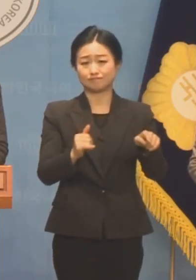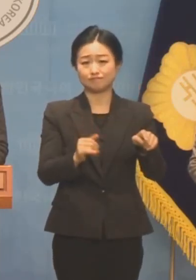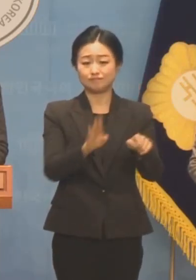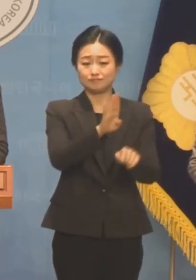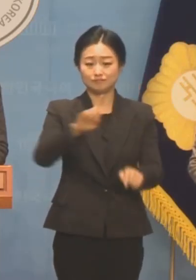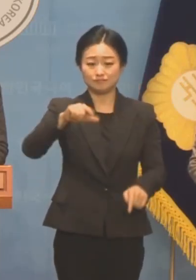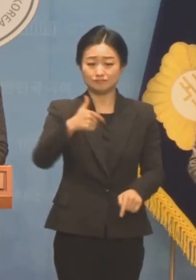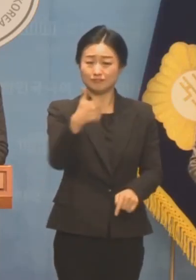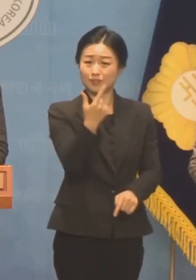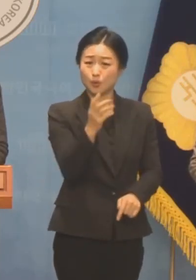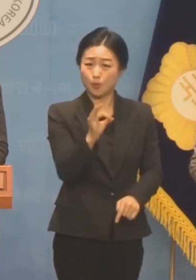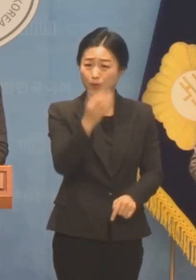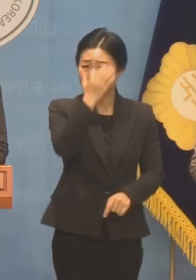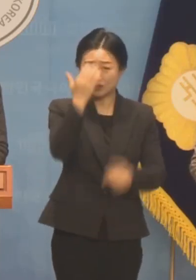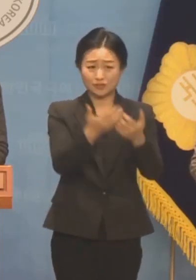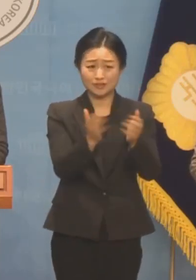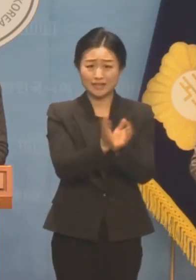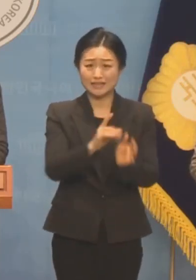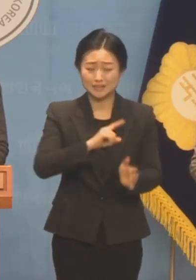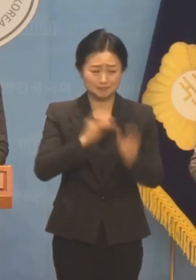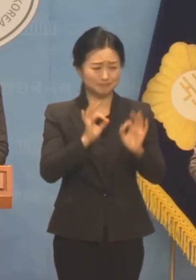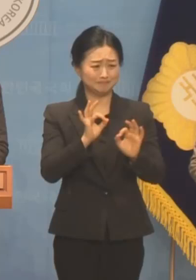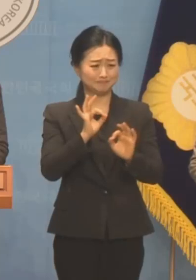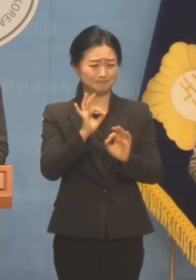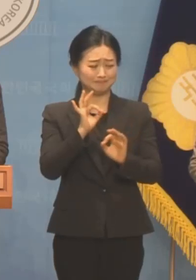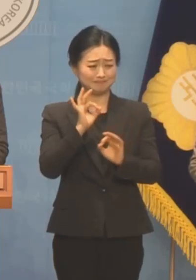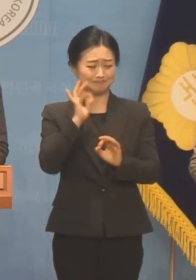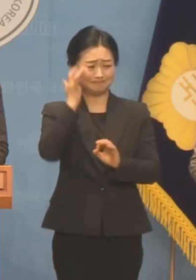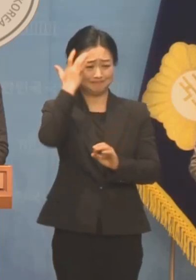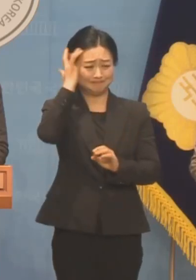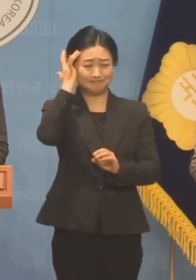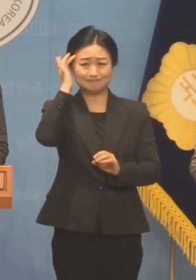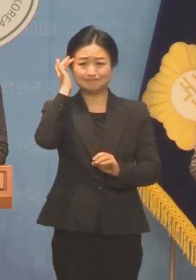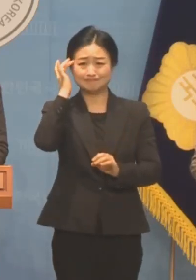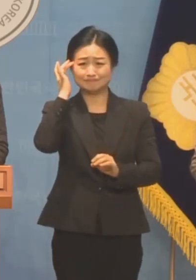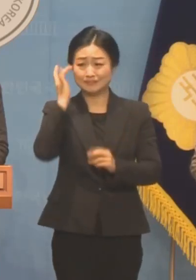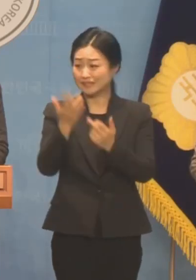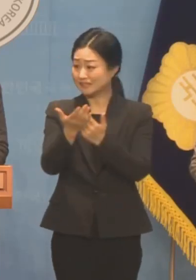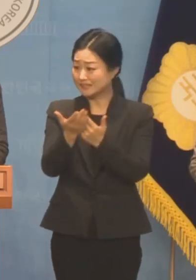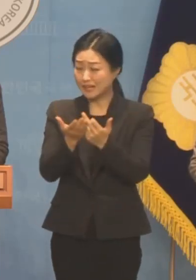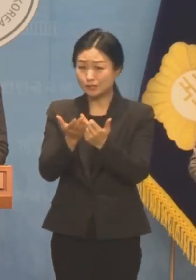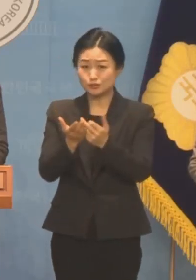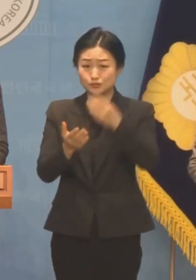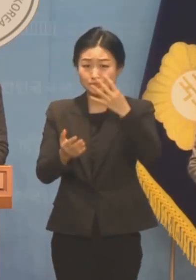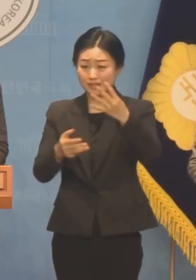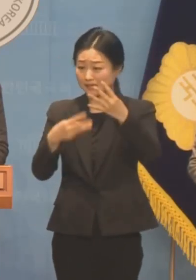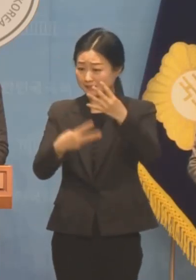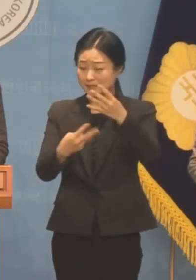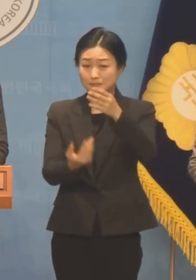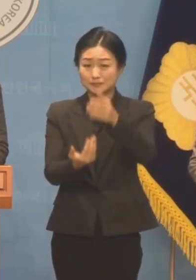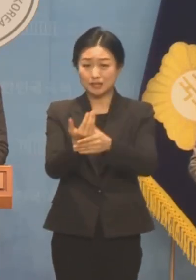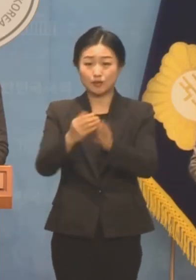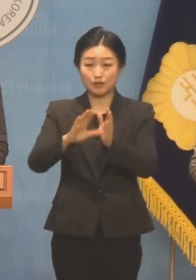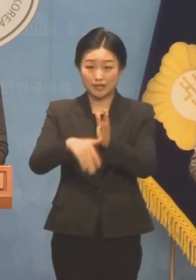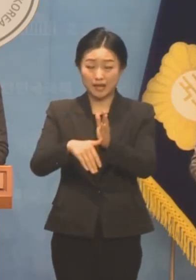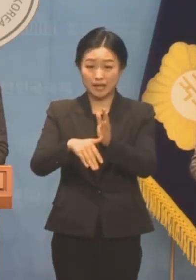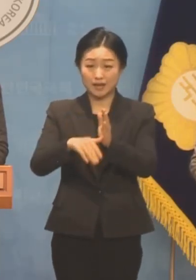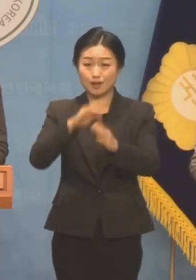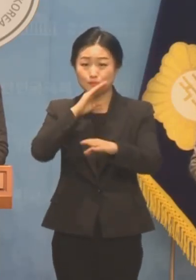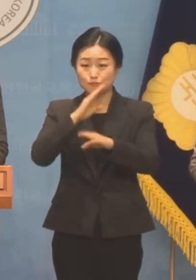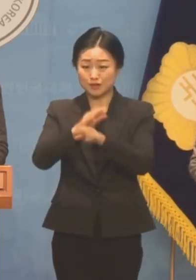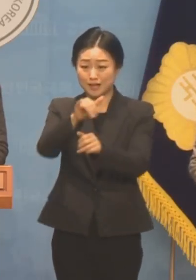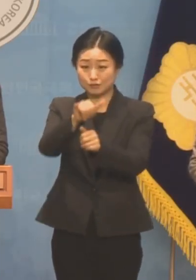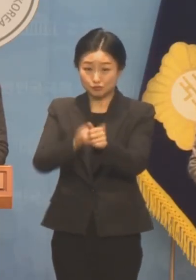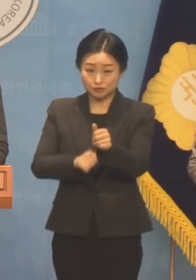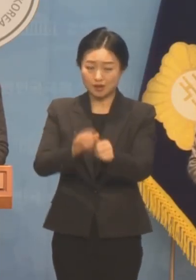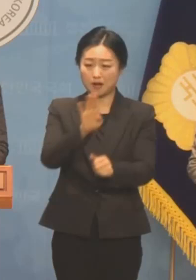반공청년단 이름만 들어도 끔찍하지 않습니까? 제주 4.3 때 반공청년단이 얼마나 많은 민간인을